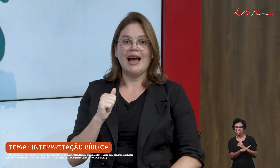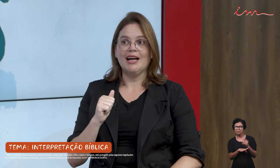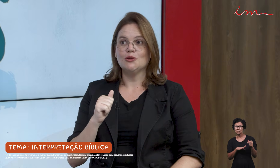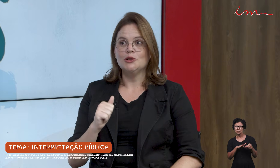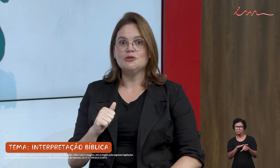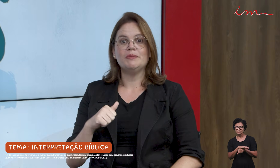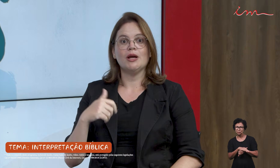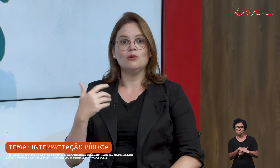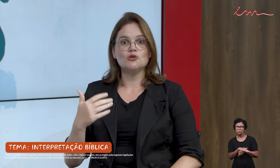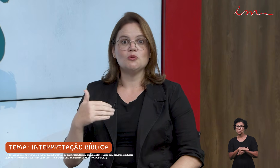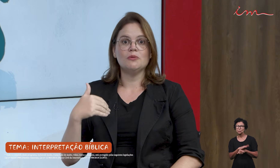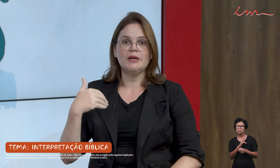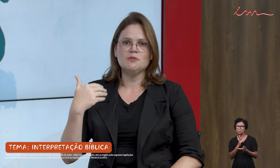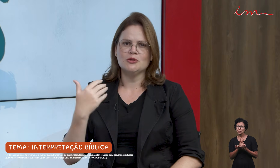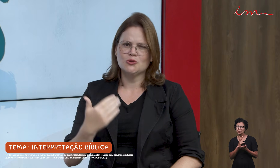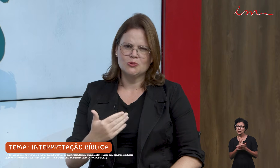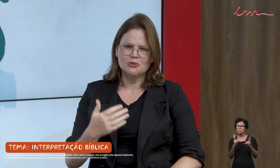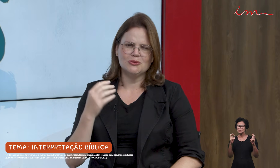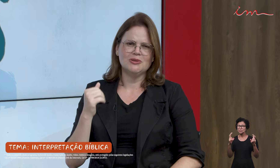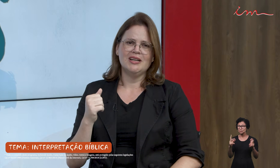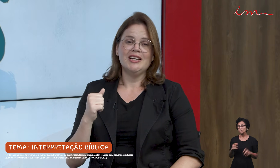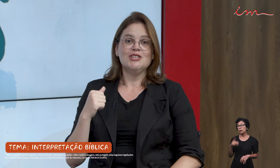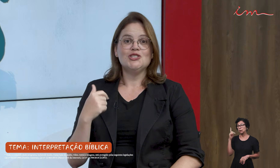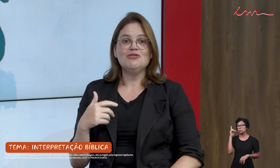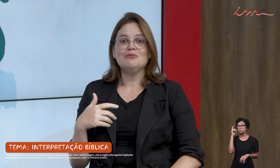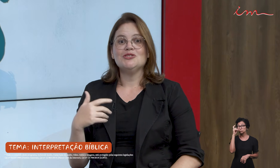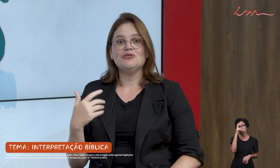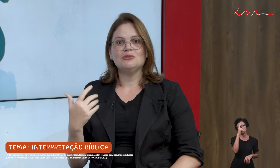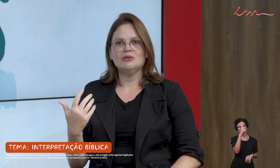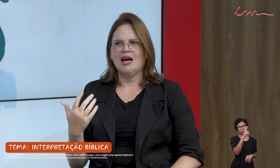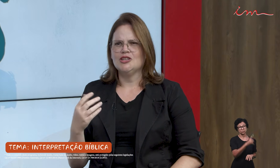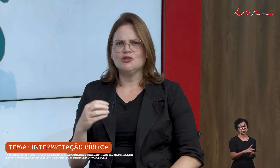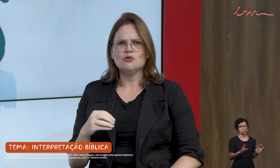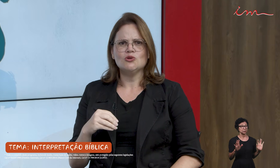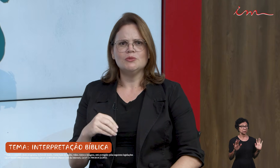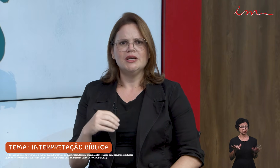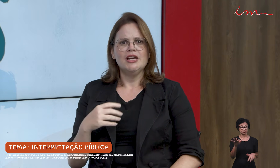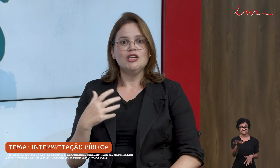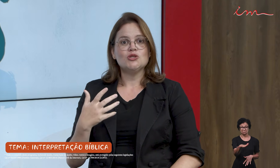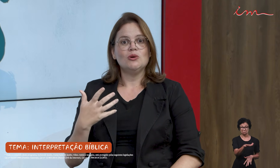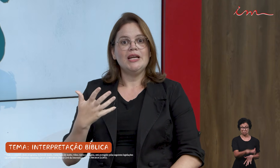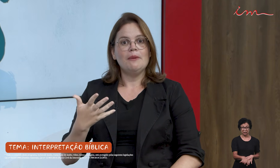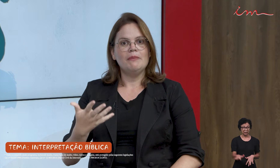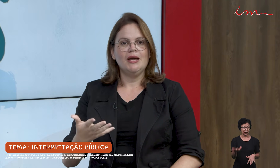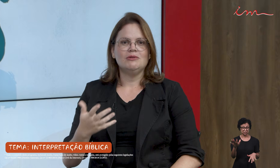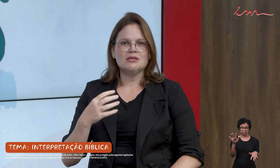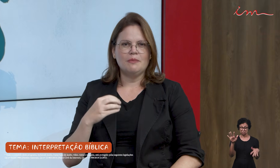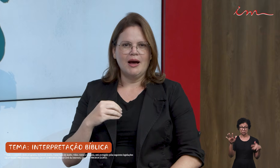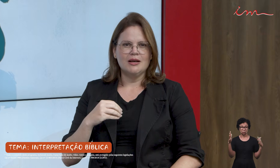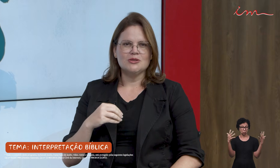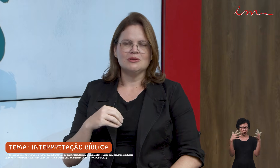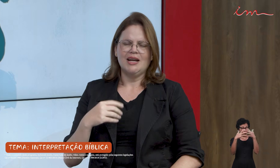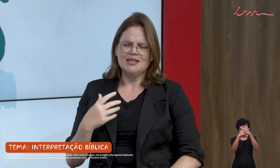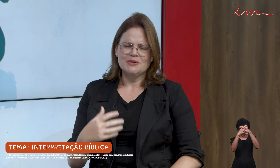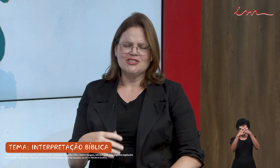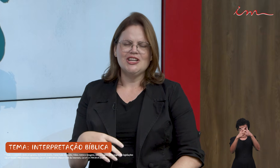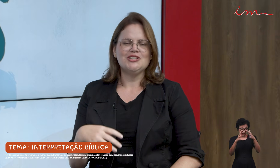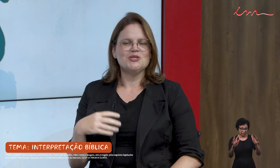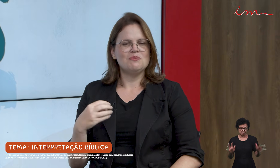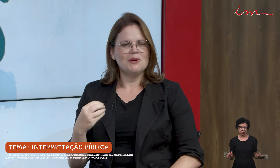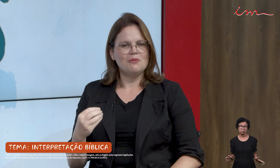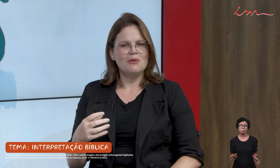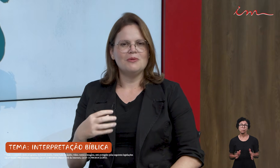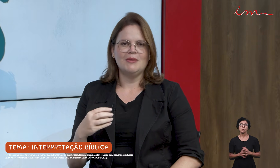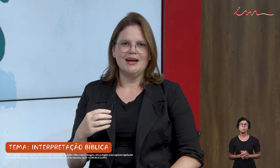assunto, à noite pregou sobre o mesmo assunto, tive uma dificuldade, não soube escolher bem o espaço. Traz para a